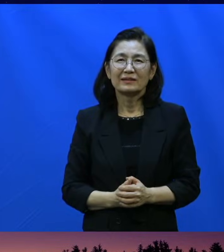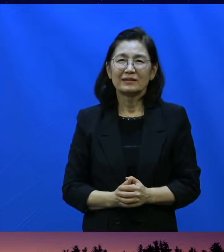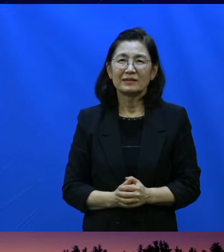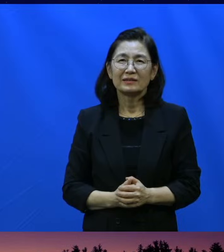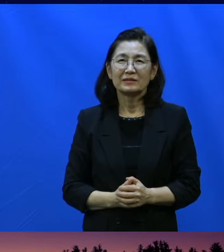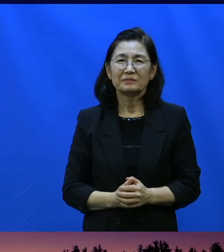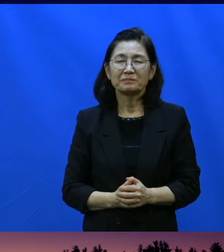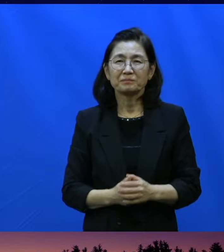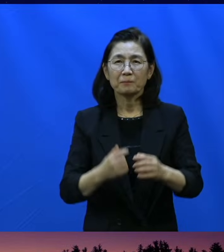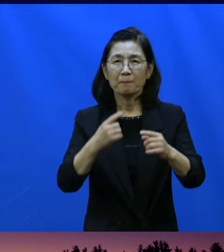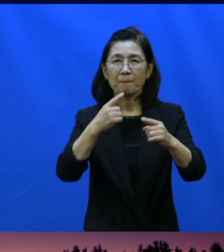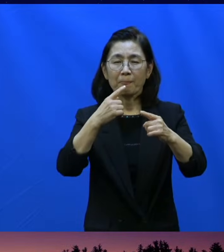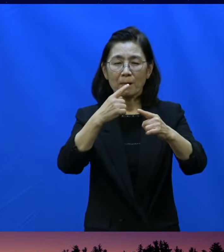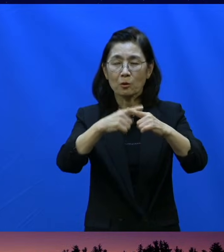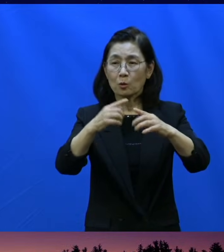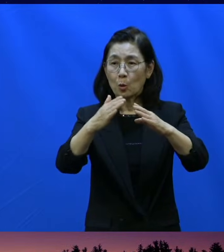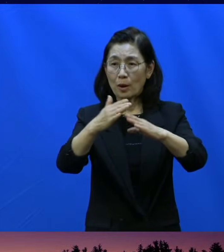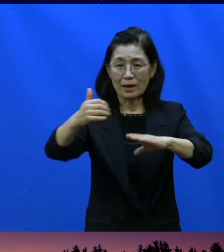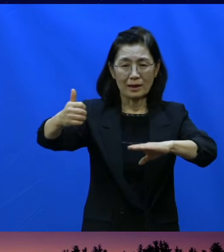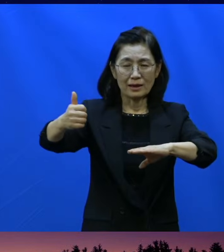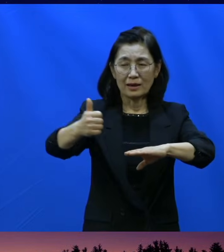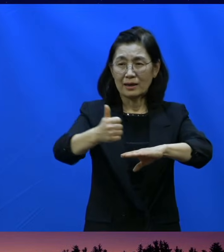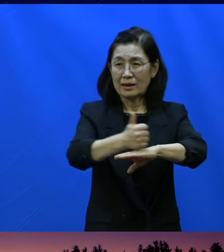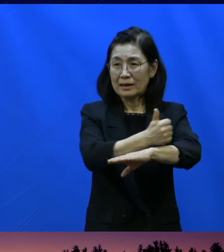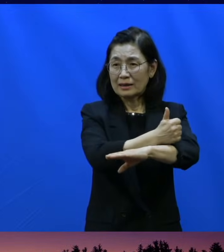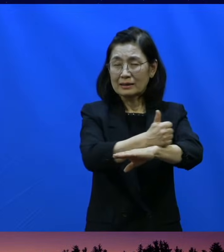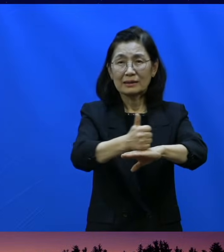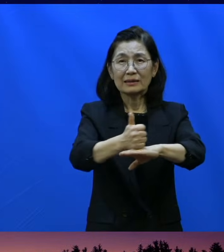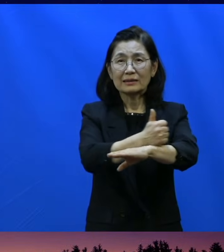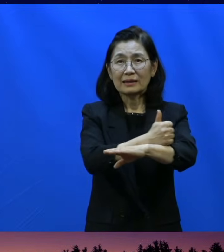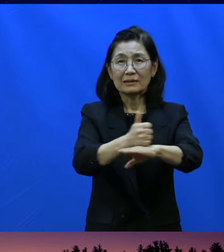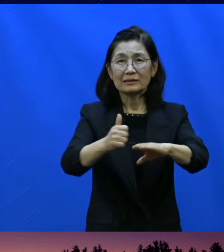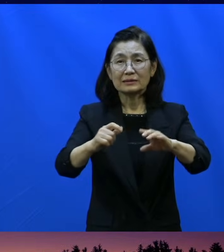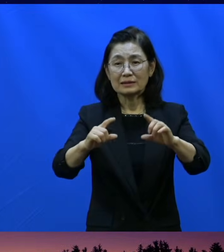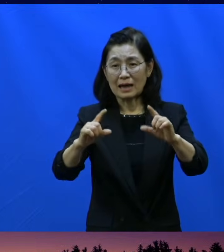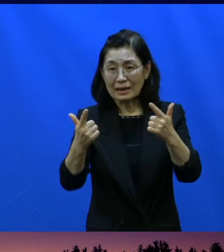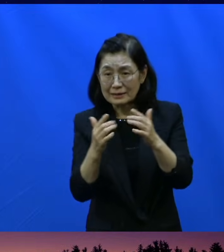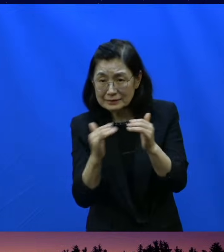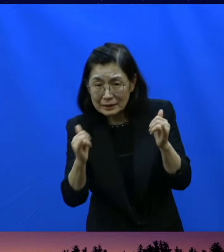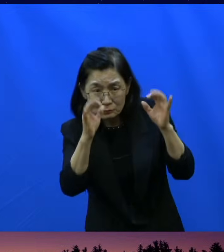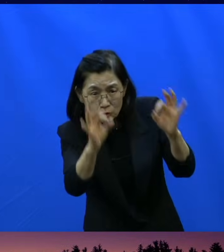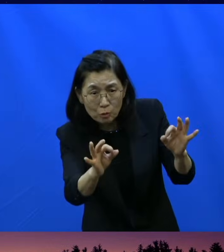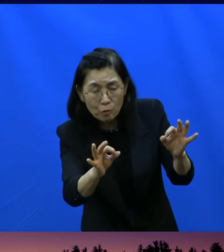교회 안 다니는 사람보다 내가 좀 어떻게 좀 성격이 좀 괜찮으세요, 여러분?